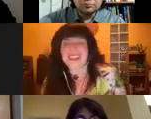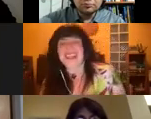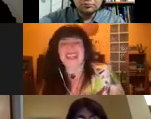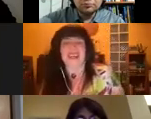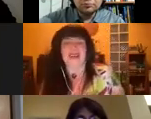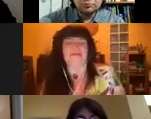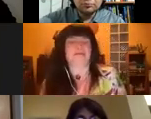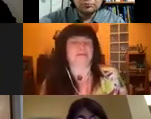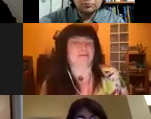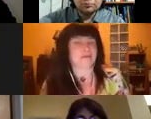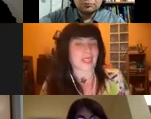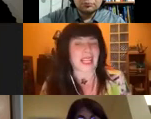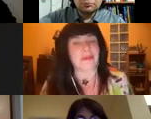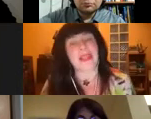estamos.